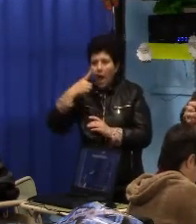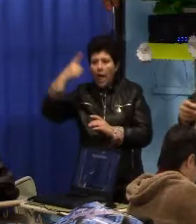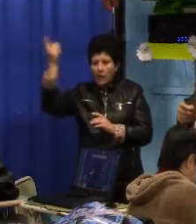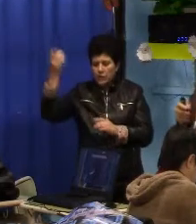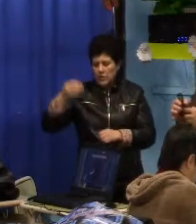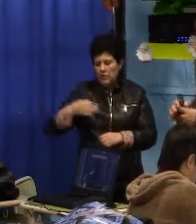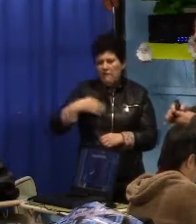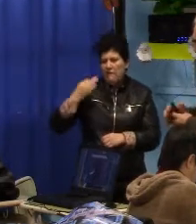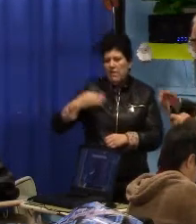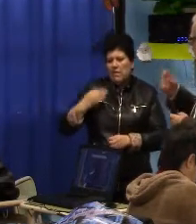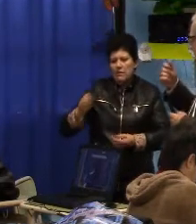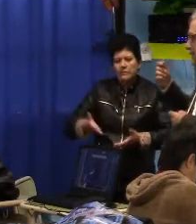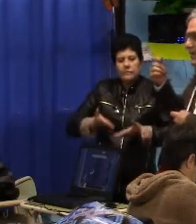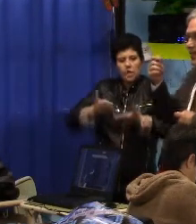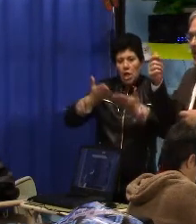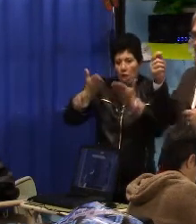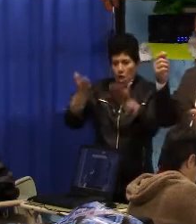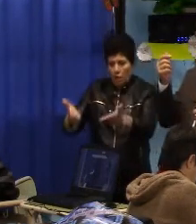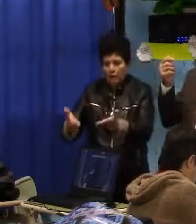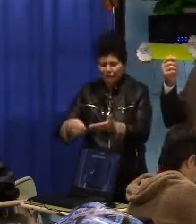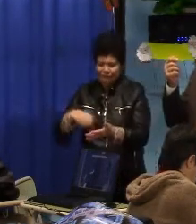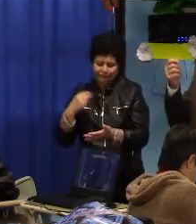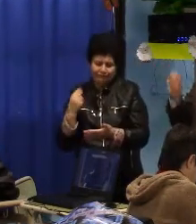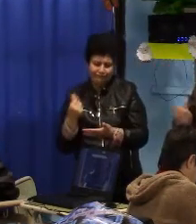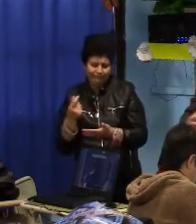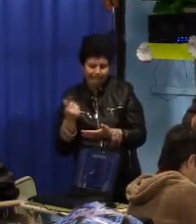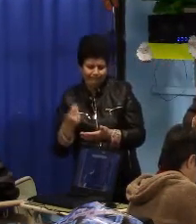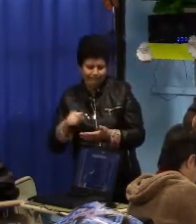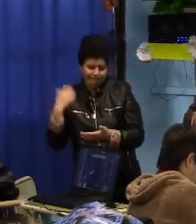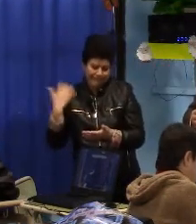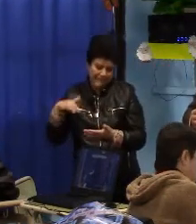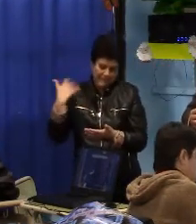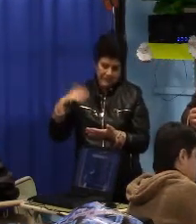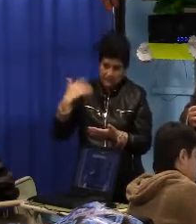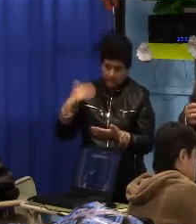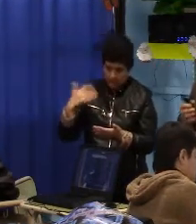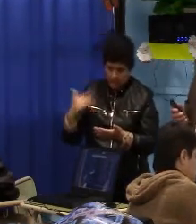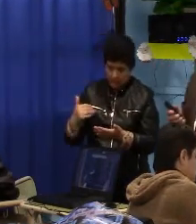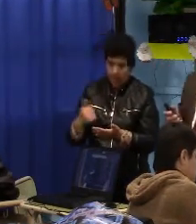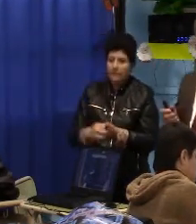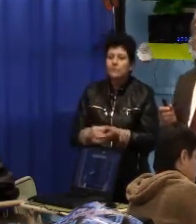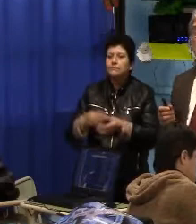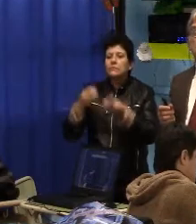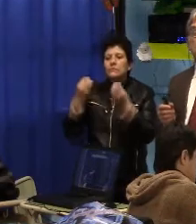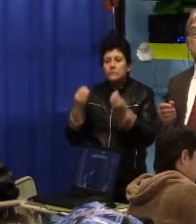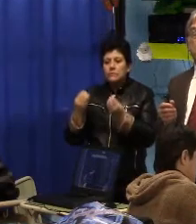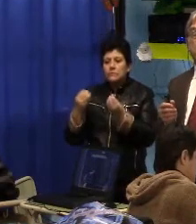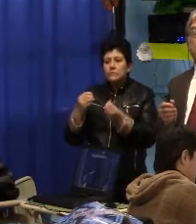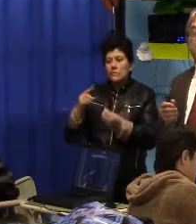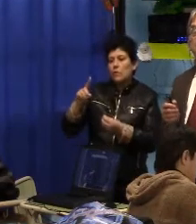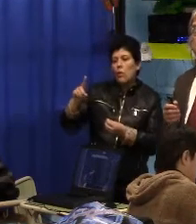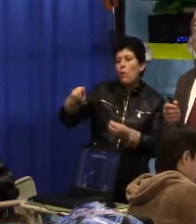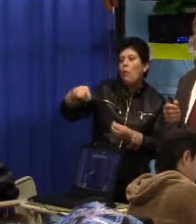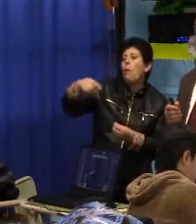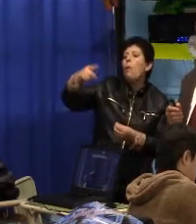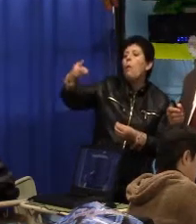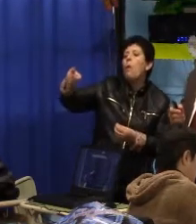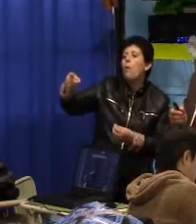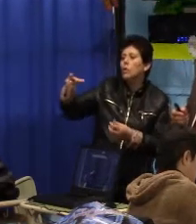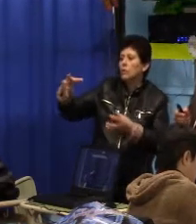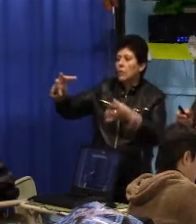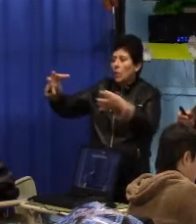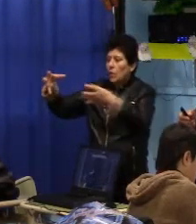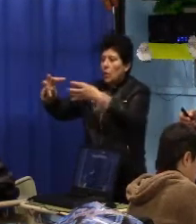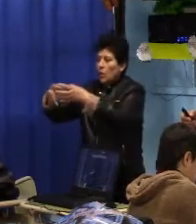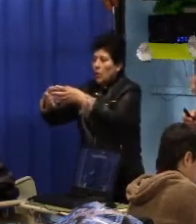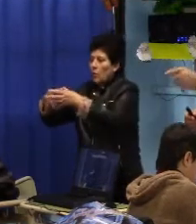Y tan próspero y tanta plata tenía Ezequías que los babilónicos fueron a ver por qué era